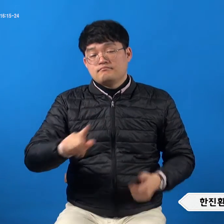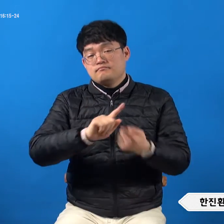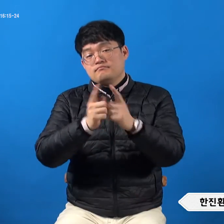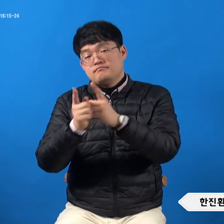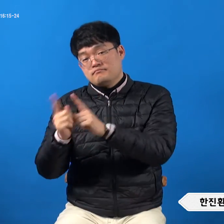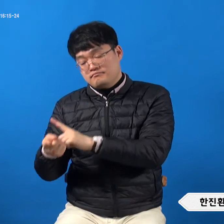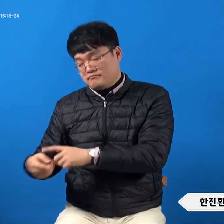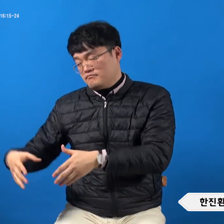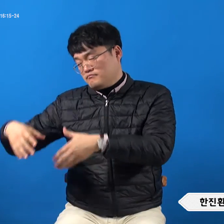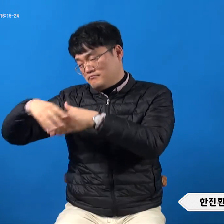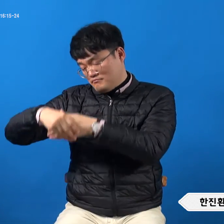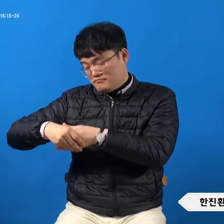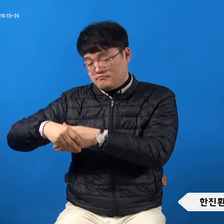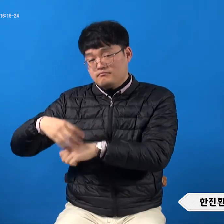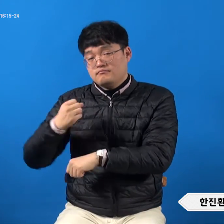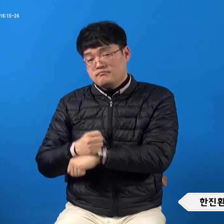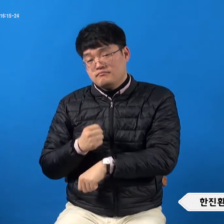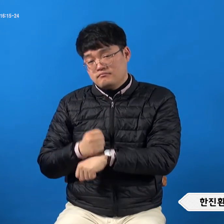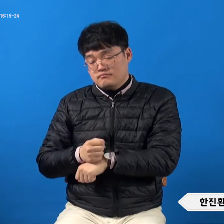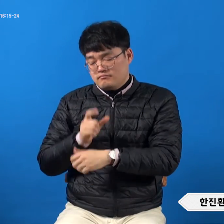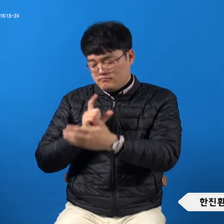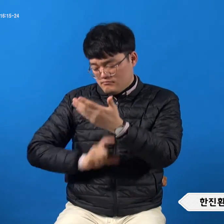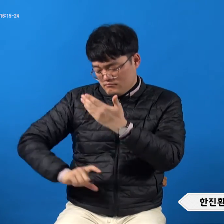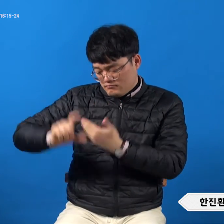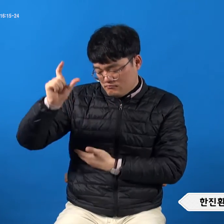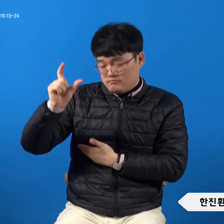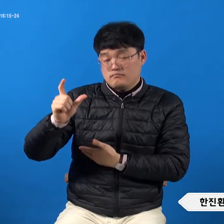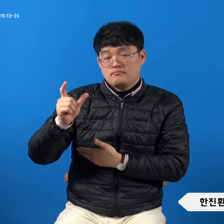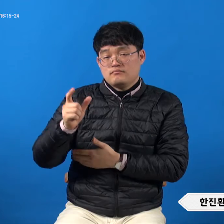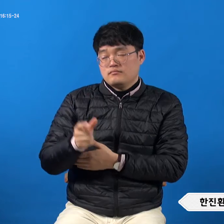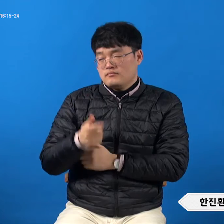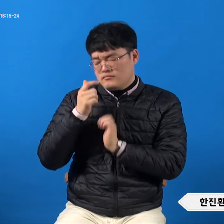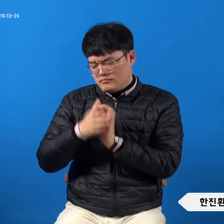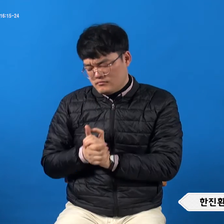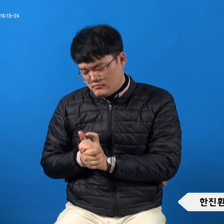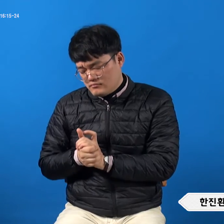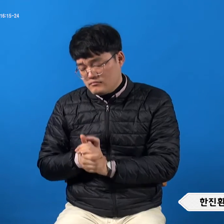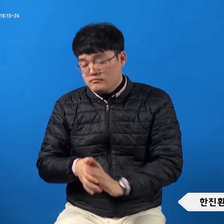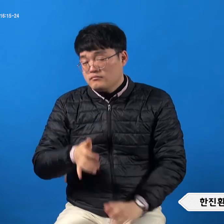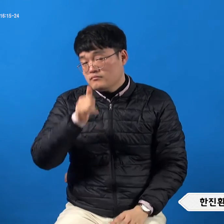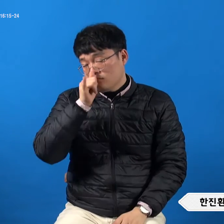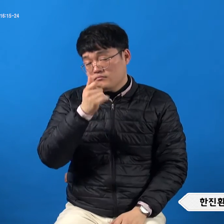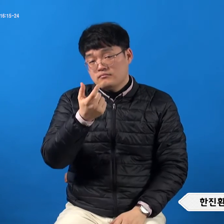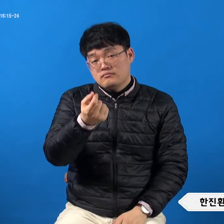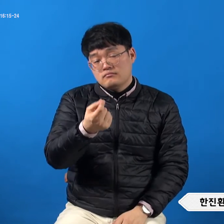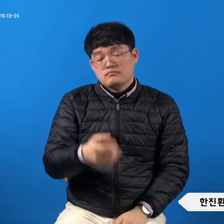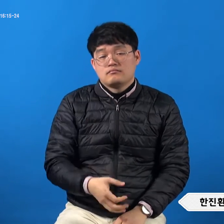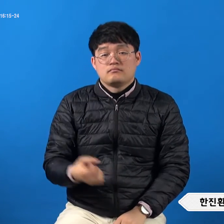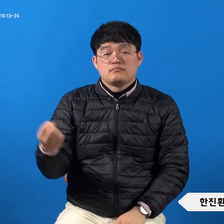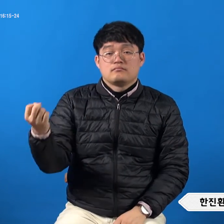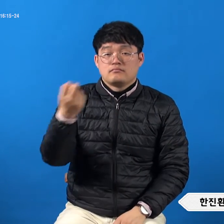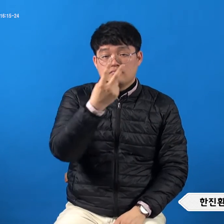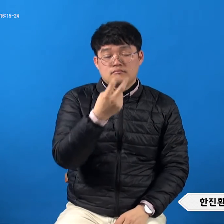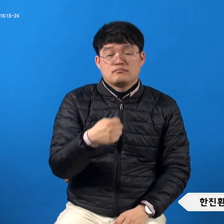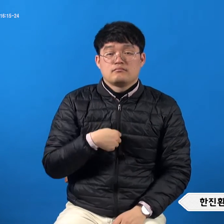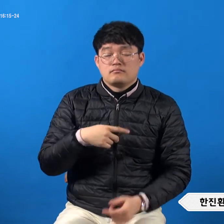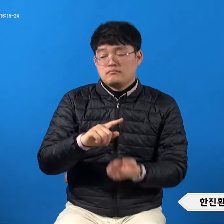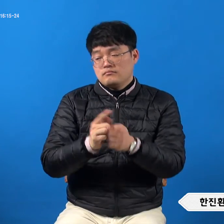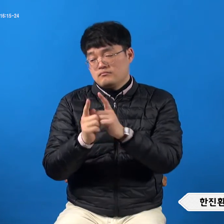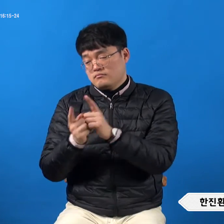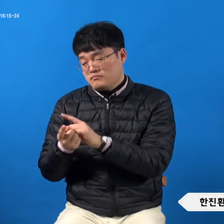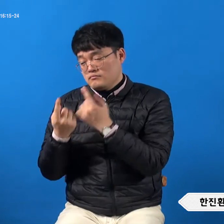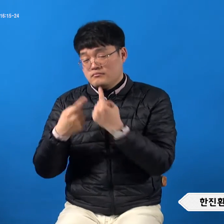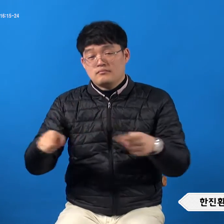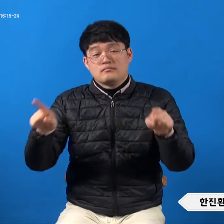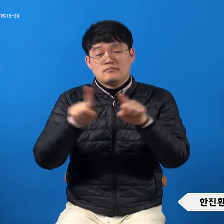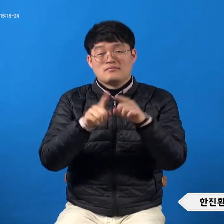서로 손을 맞잡고 밤을 새워서라도 간절히 기도할 수 있지 않겠습니까? 또 서로